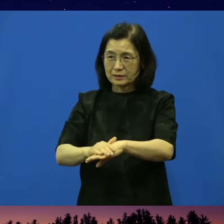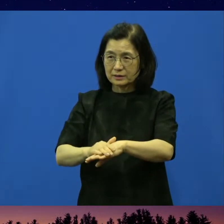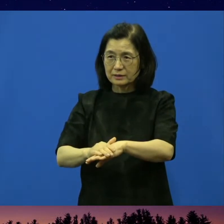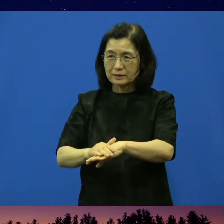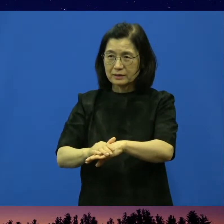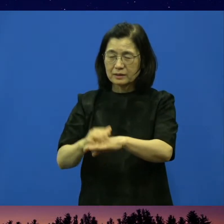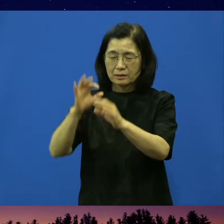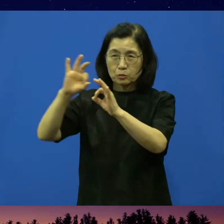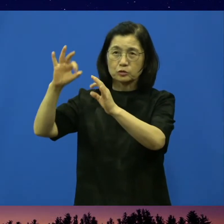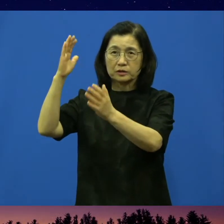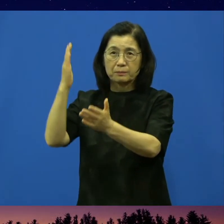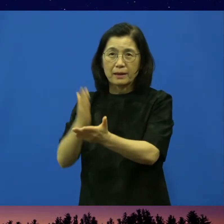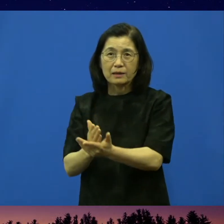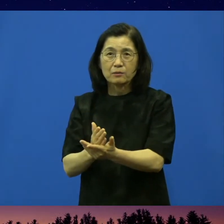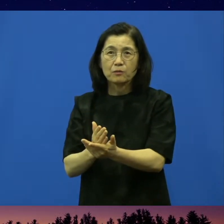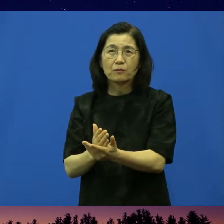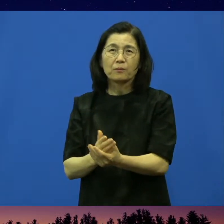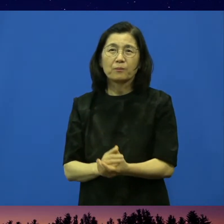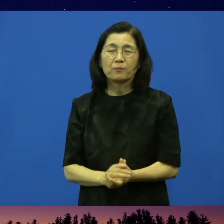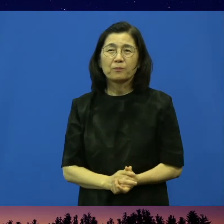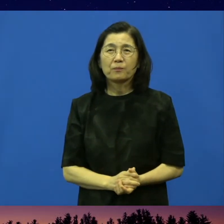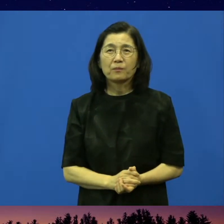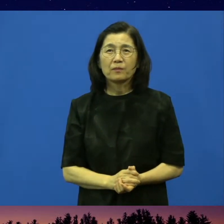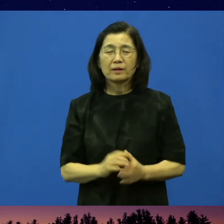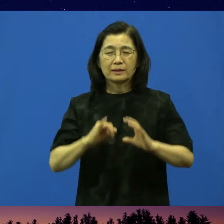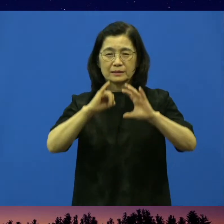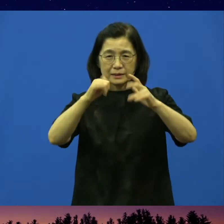여러분, 세상에는 우리가 찾는 게 없어요.